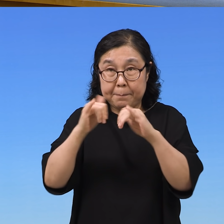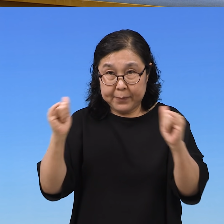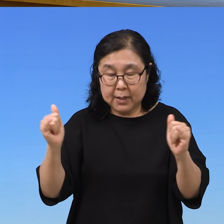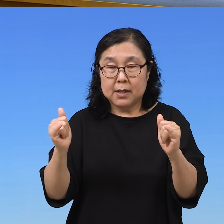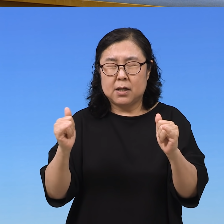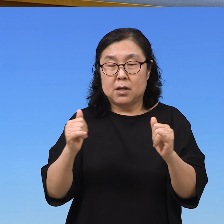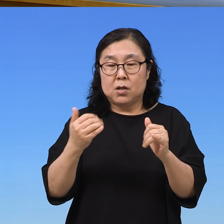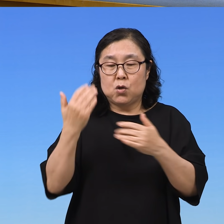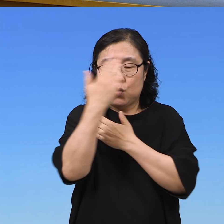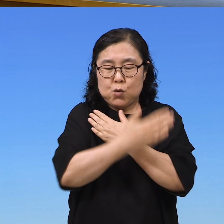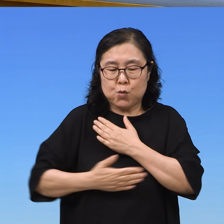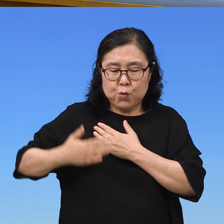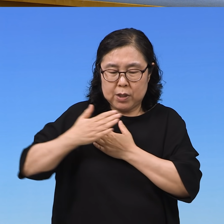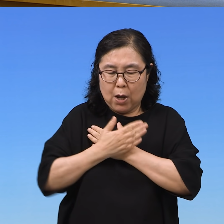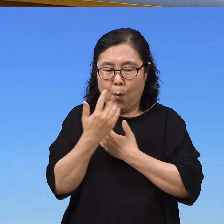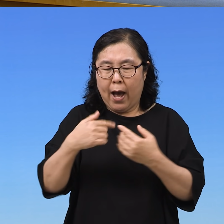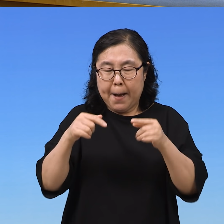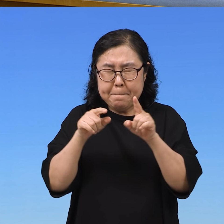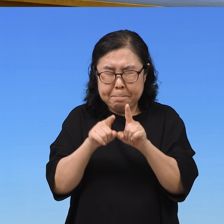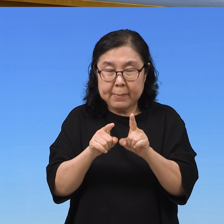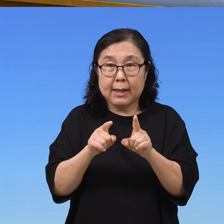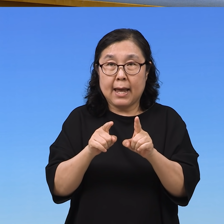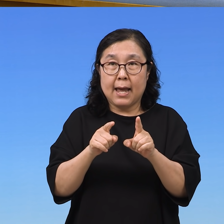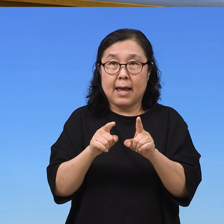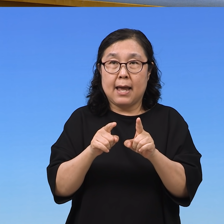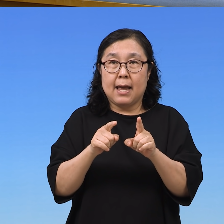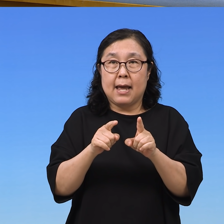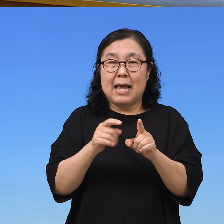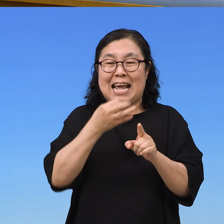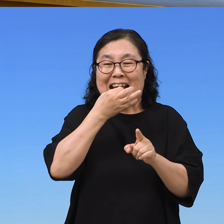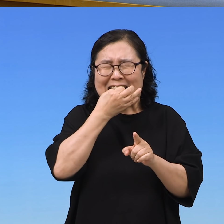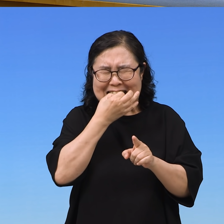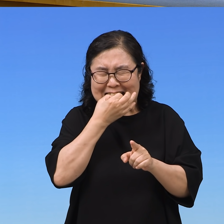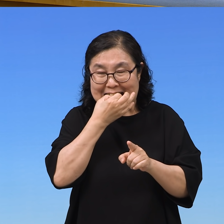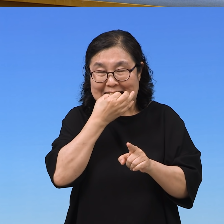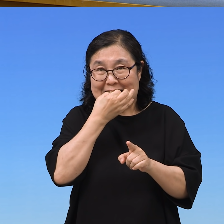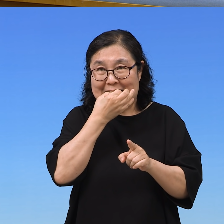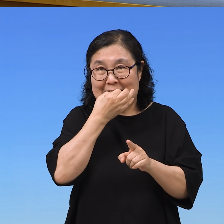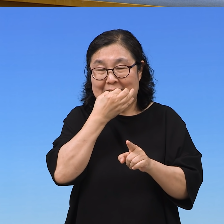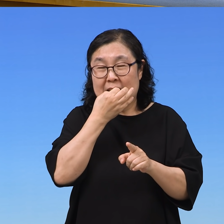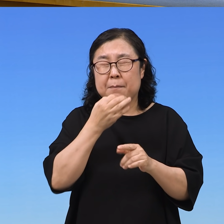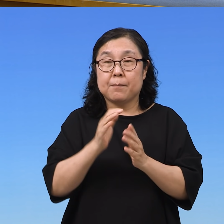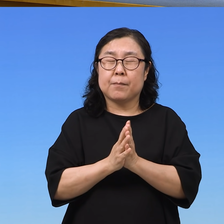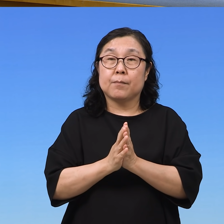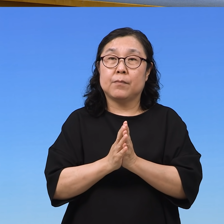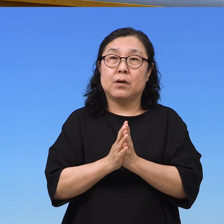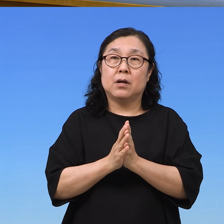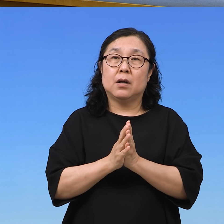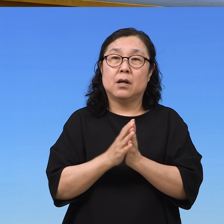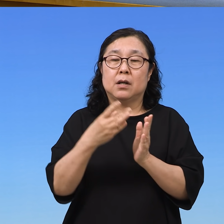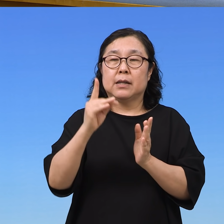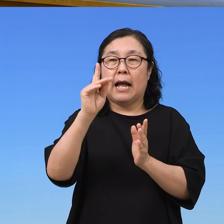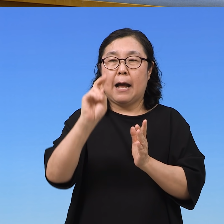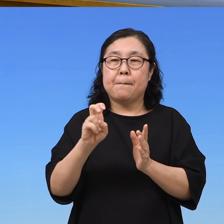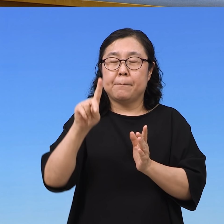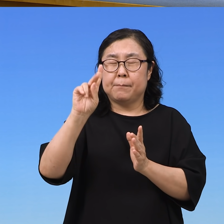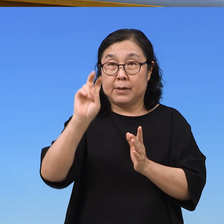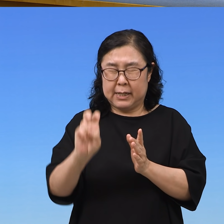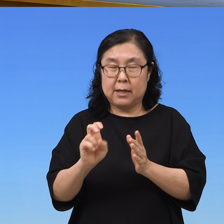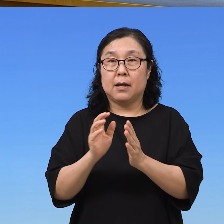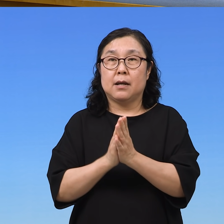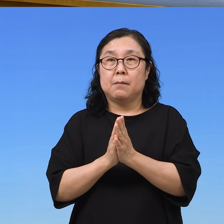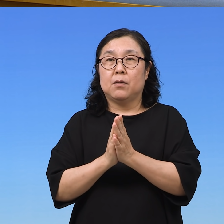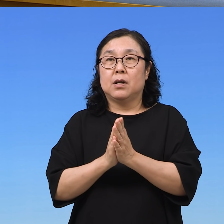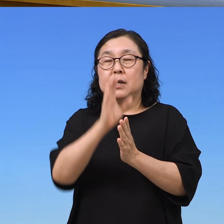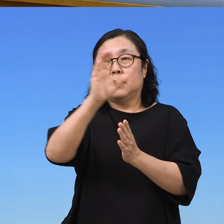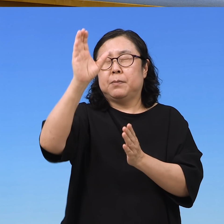정욕과 탐심을 십자가에 못 박았느니라. 내가 안 되니까 십자가를 의지하는 거 아닙니까? 여기 나와 있는 탐심은요, 원어로